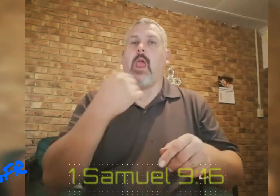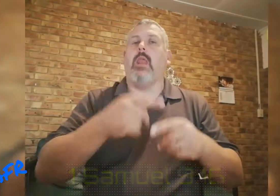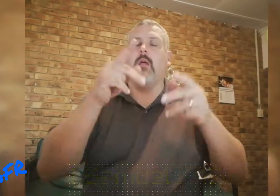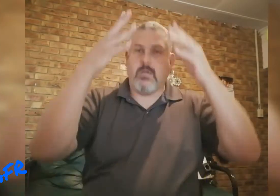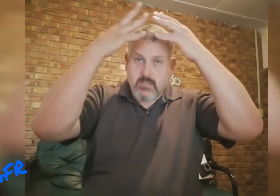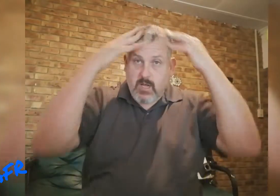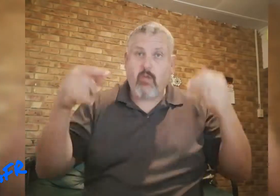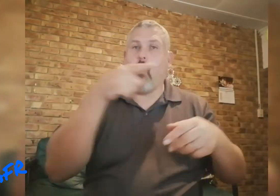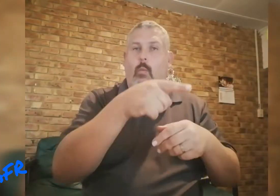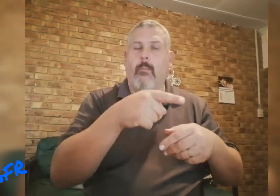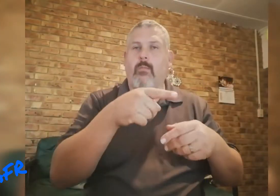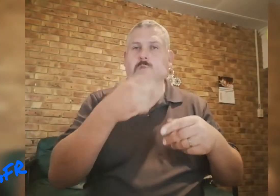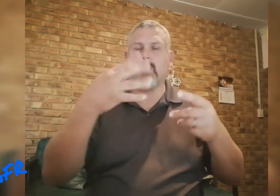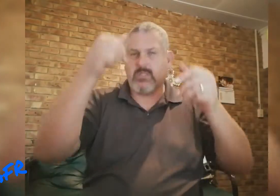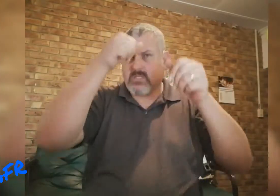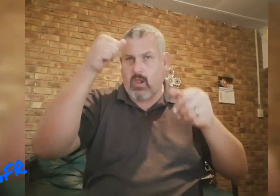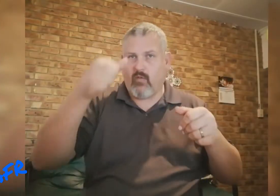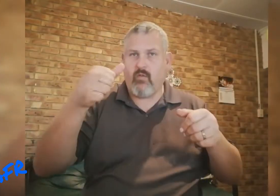en salf hom, soos salf,